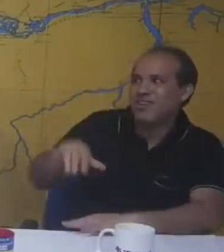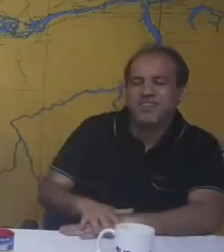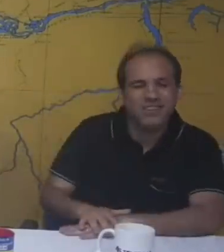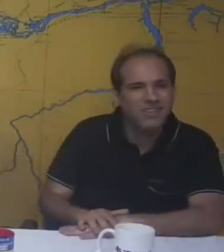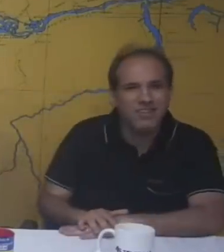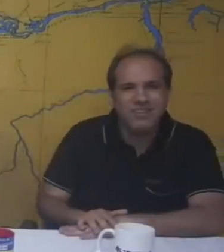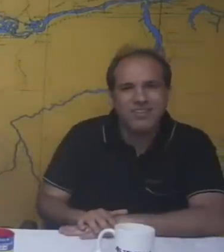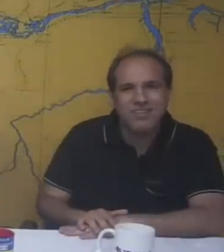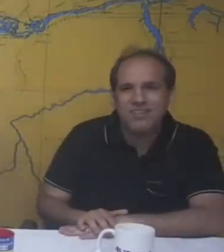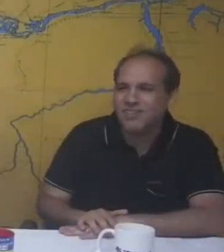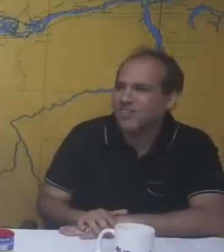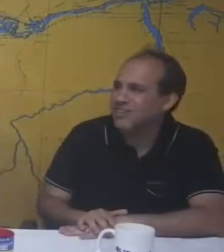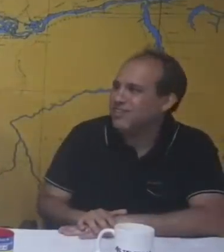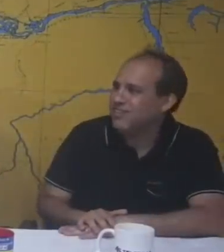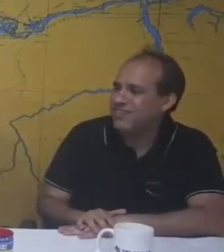Pô, Pedrão.